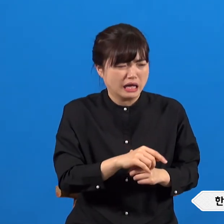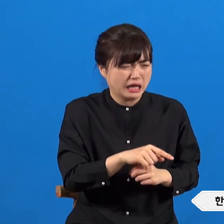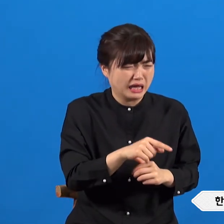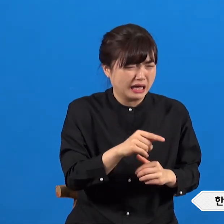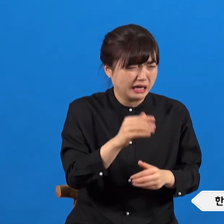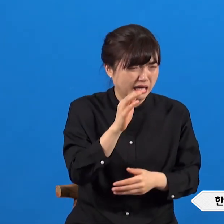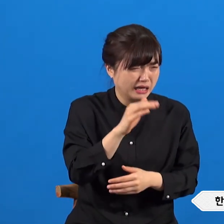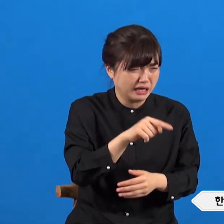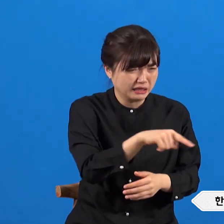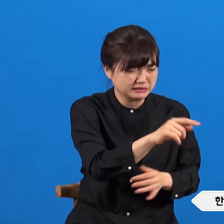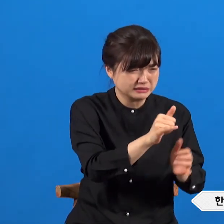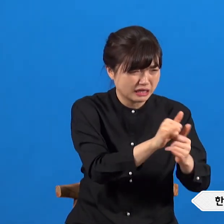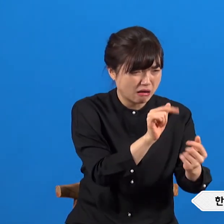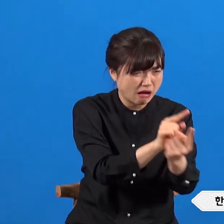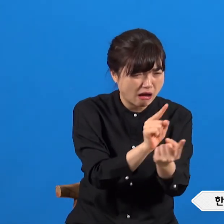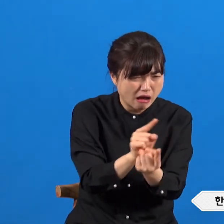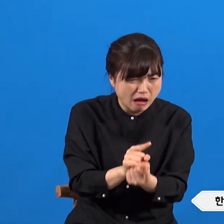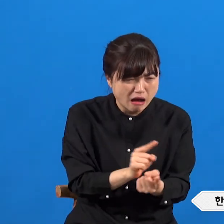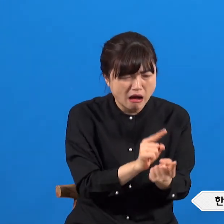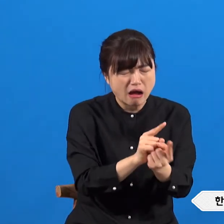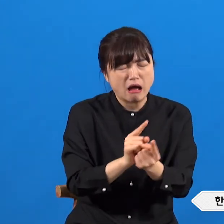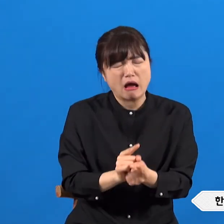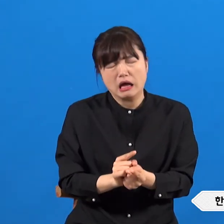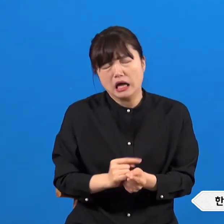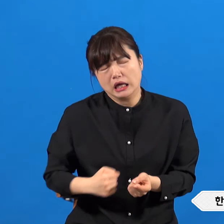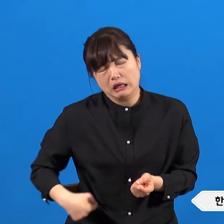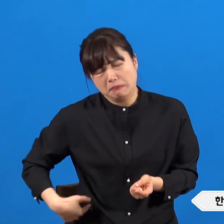할 수 없는 사연들이 많습니다.